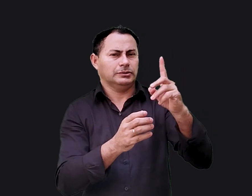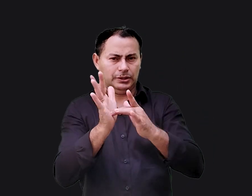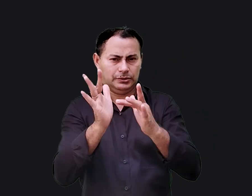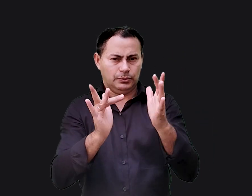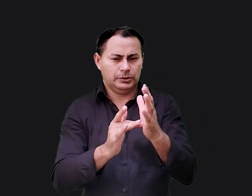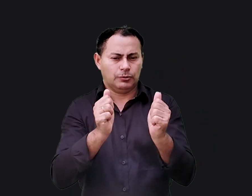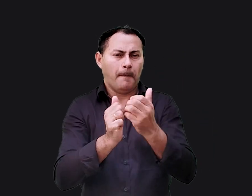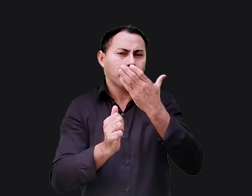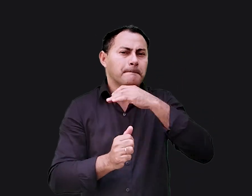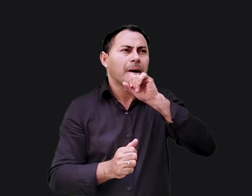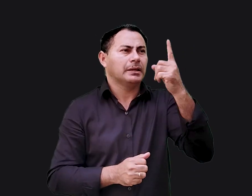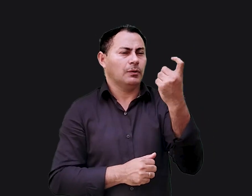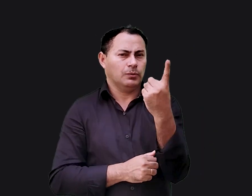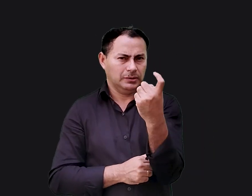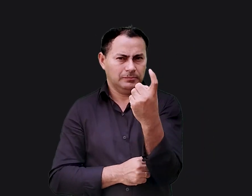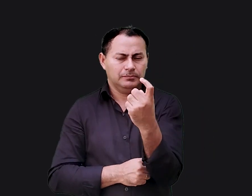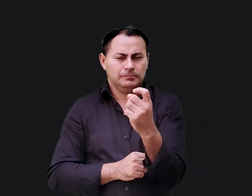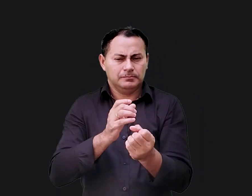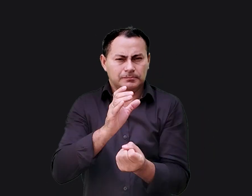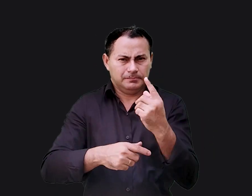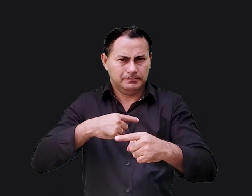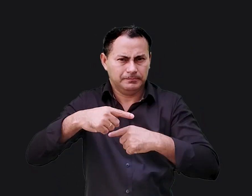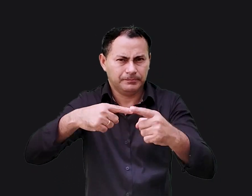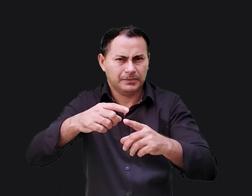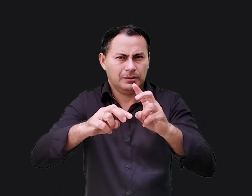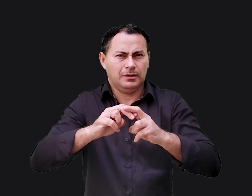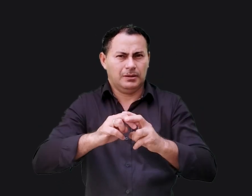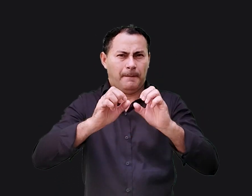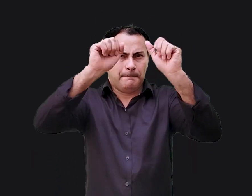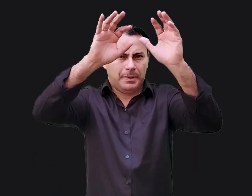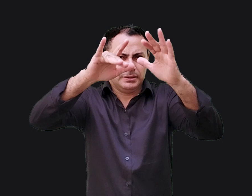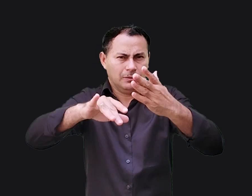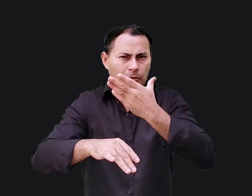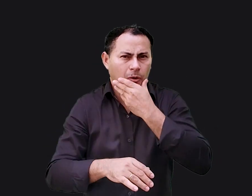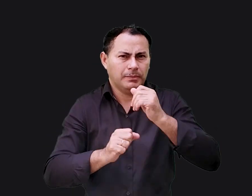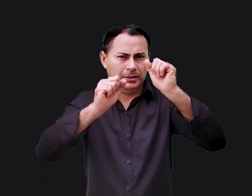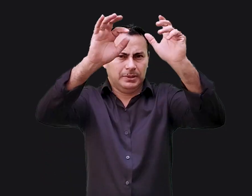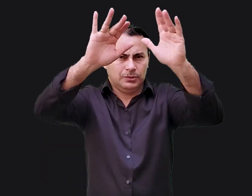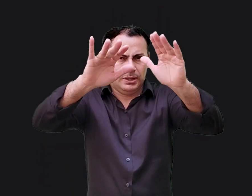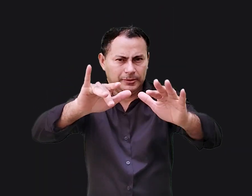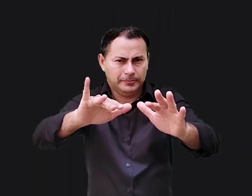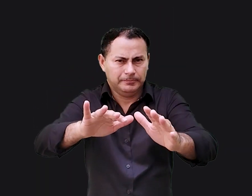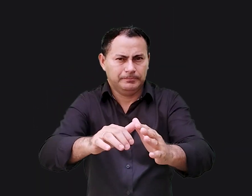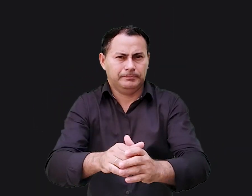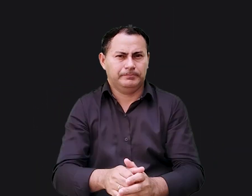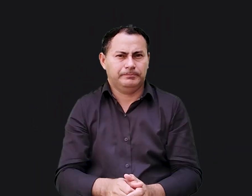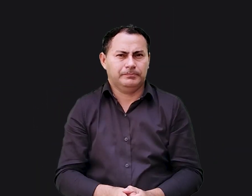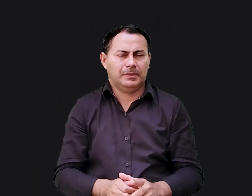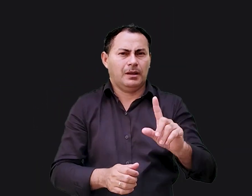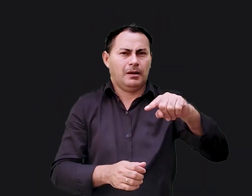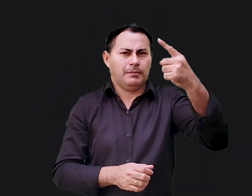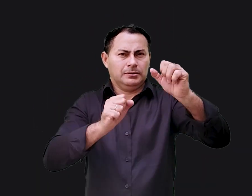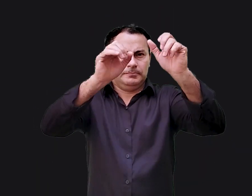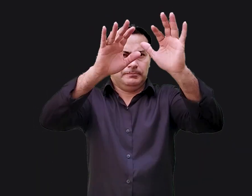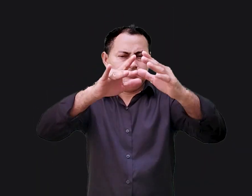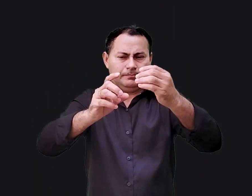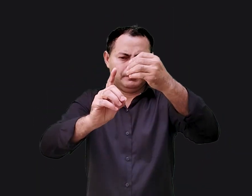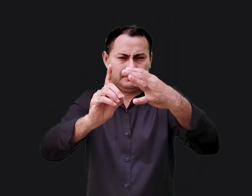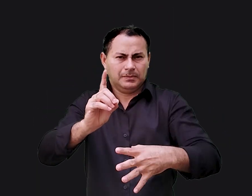Pai eram um, a prosperidade ou a frutificação são uma das bênçãos do homem abençoado. A próxima bênção